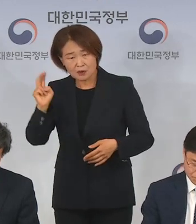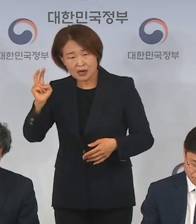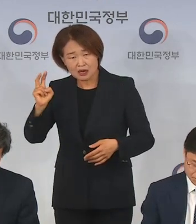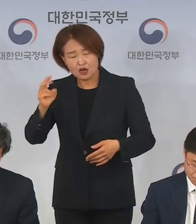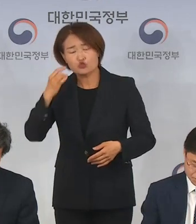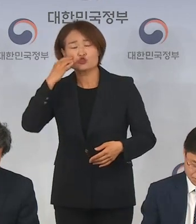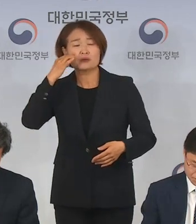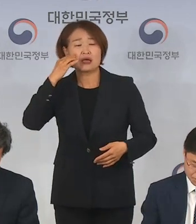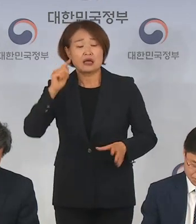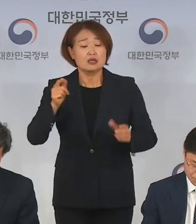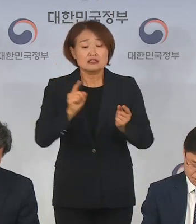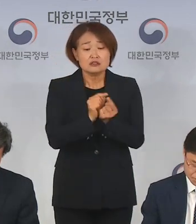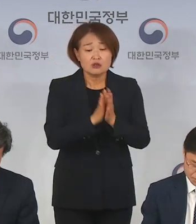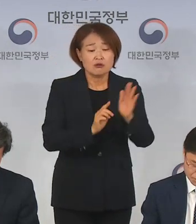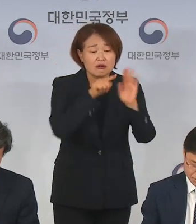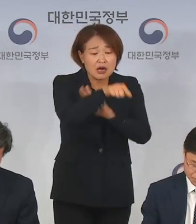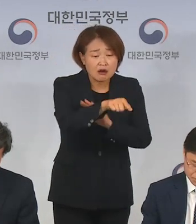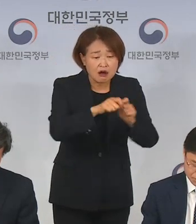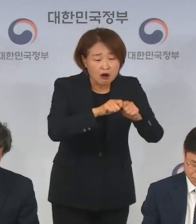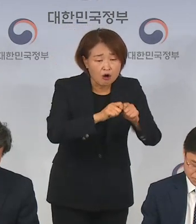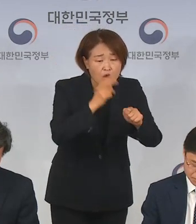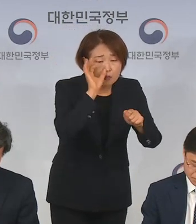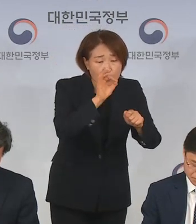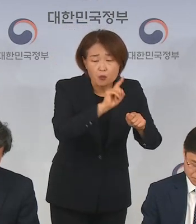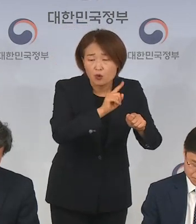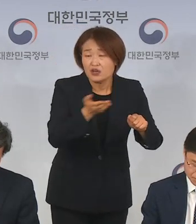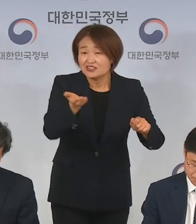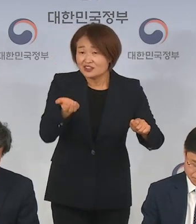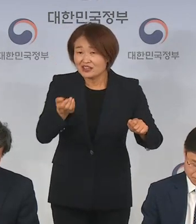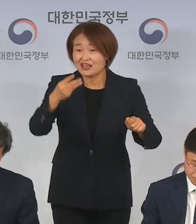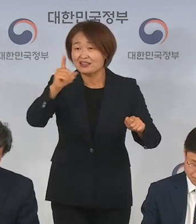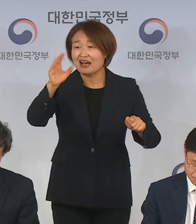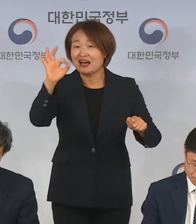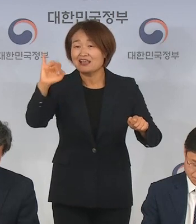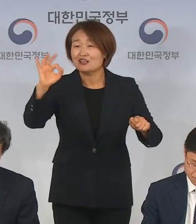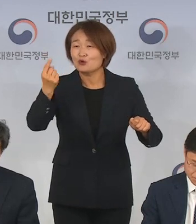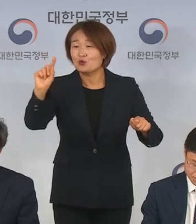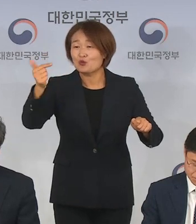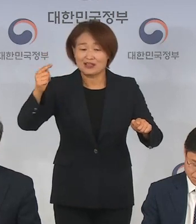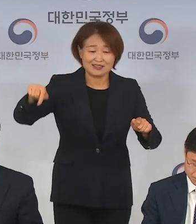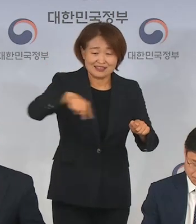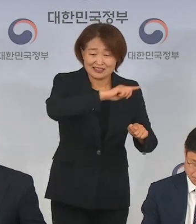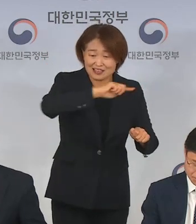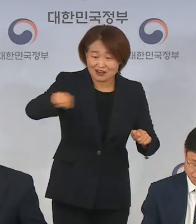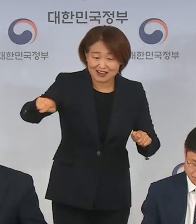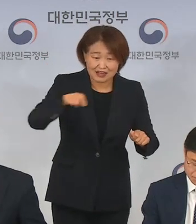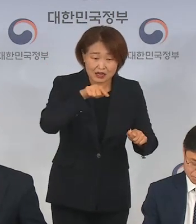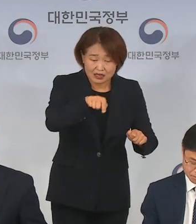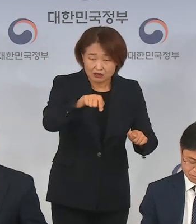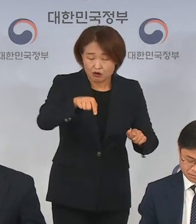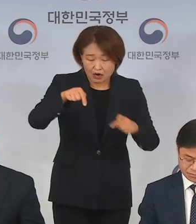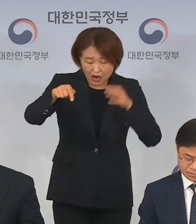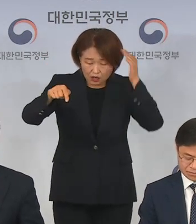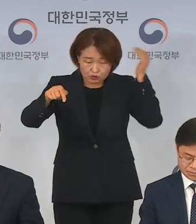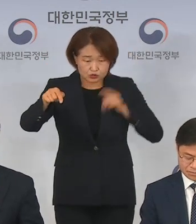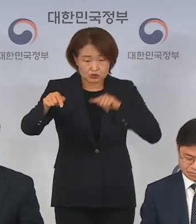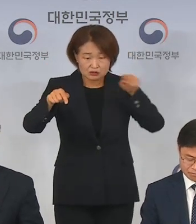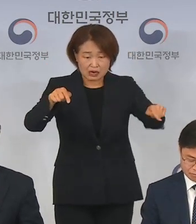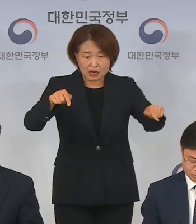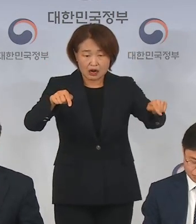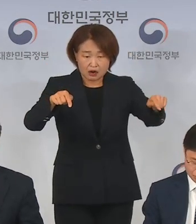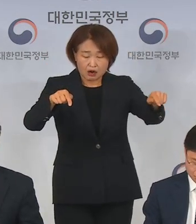중심으로는 뭐가 있는지 앞서 갔던 타이완 시찰단들 뭐 이런 다른 시찰과 비교해서 무엇이 다른지 그